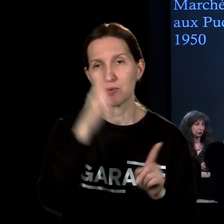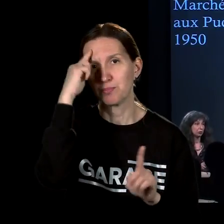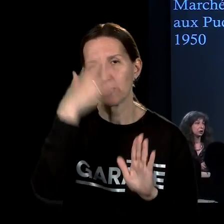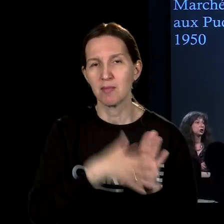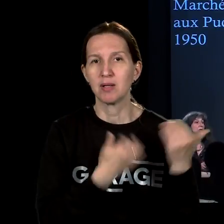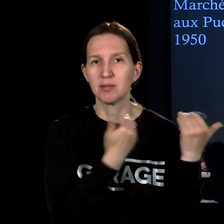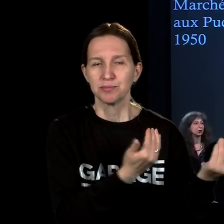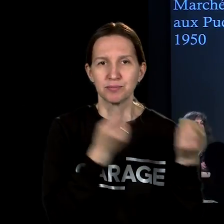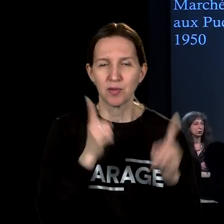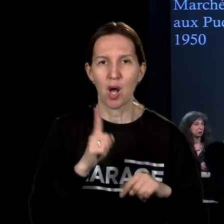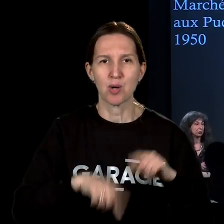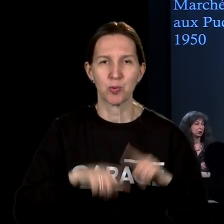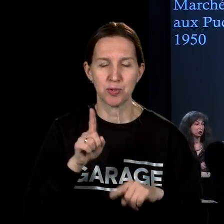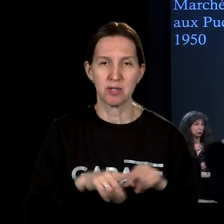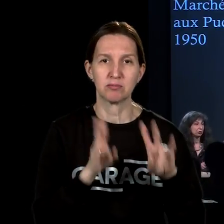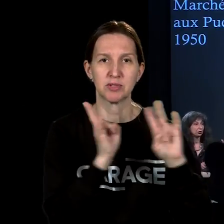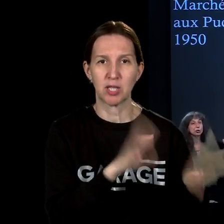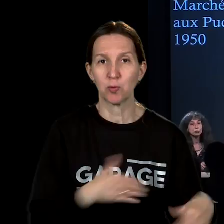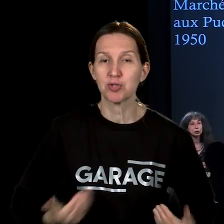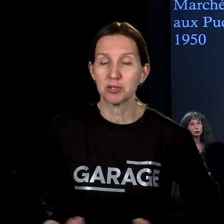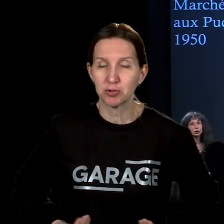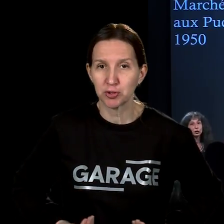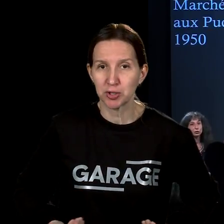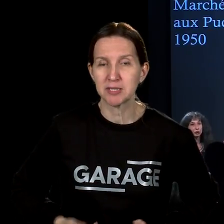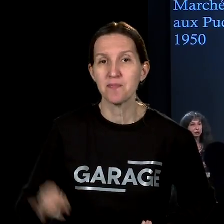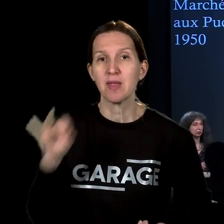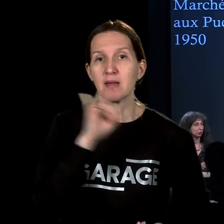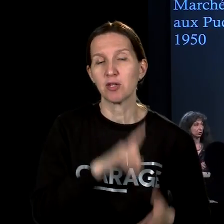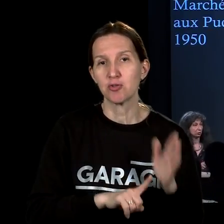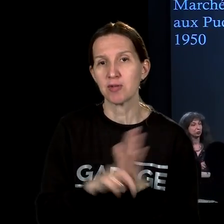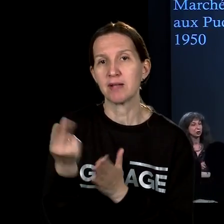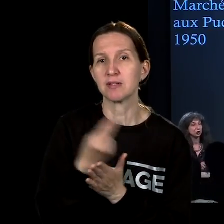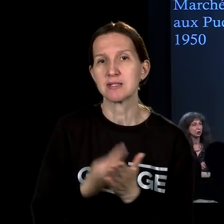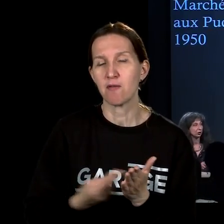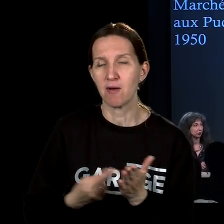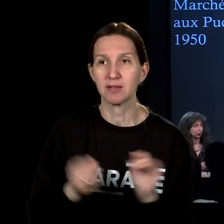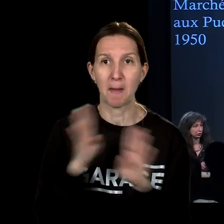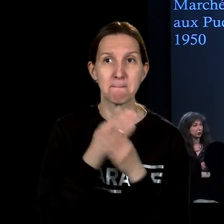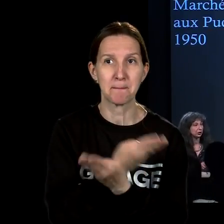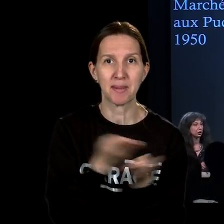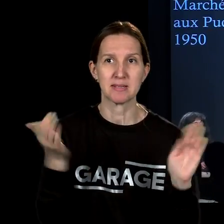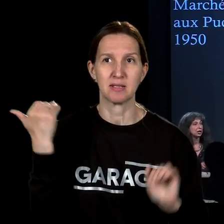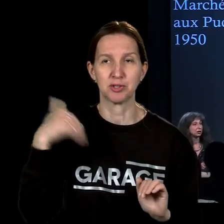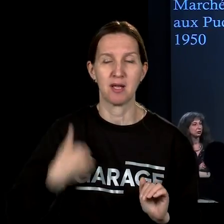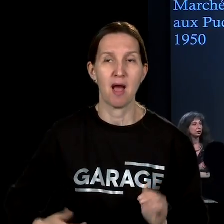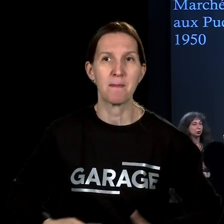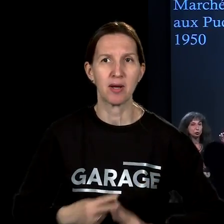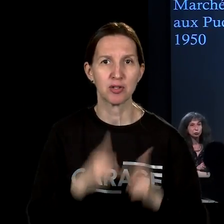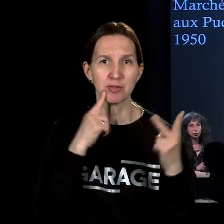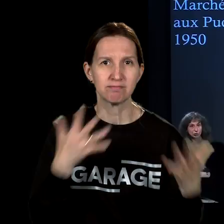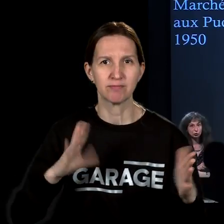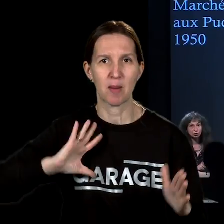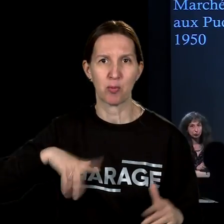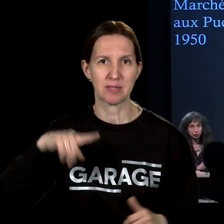рисовать парижские пейзажи. Париж такого отчетливо послевоенного, да, это блошиный рынок в Париже, где видно, что